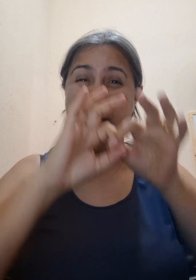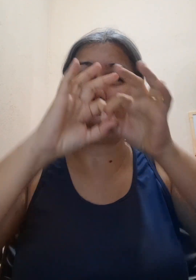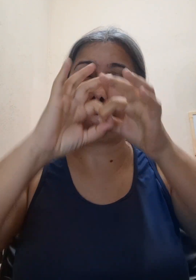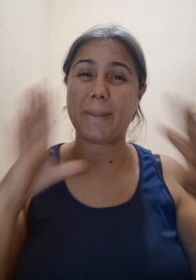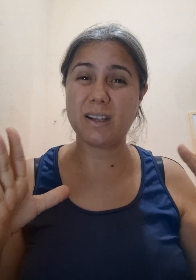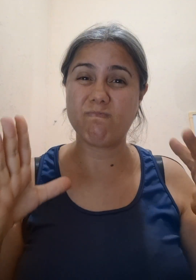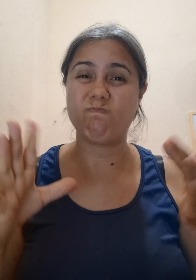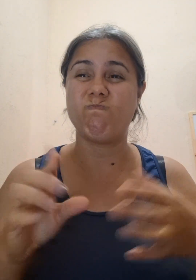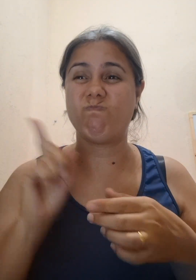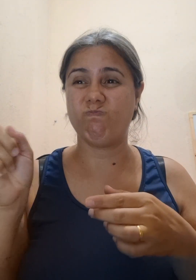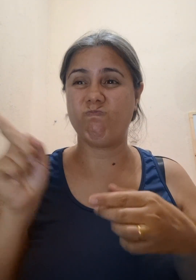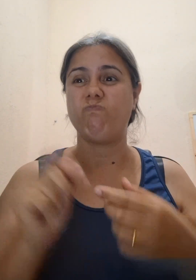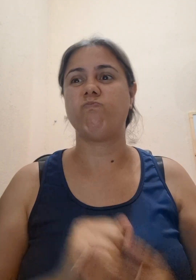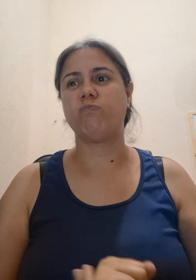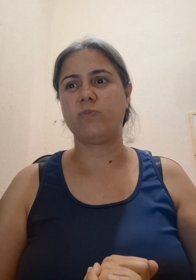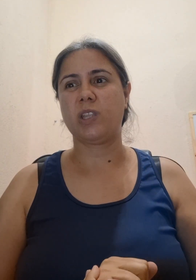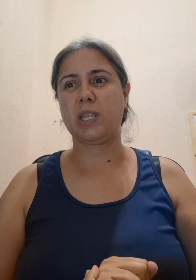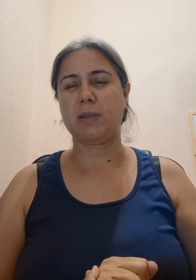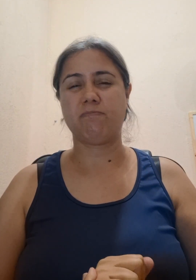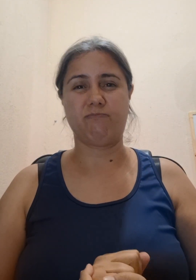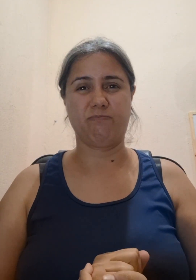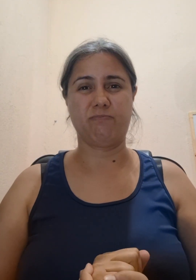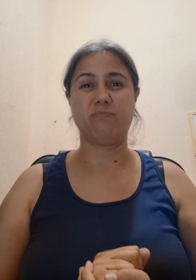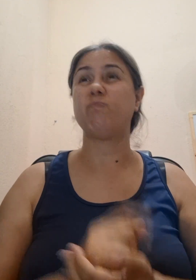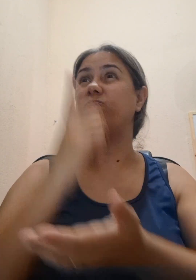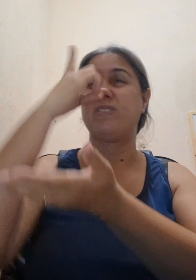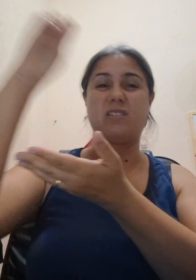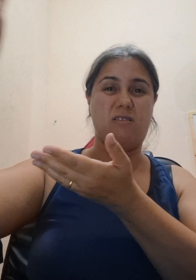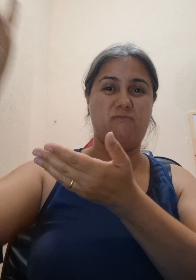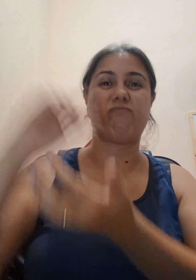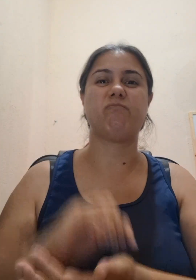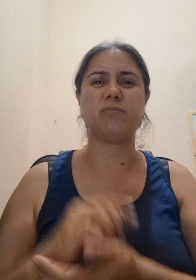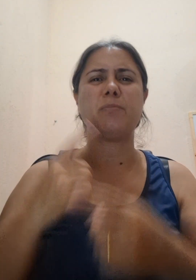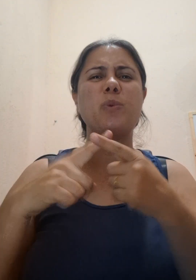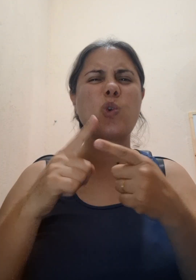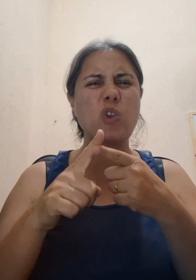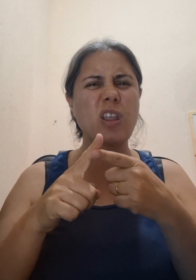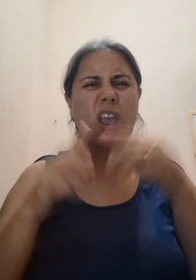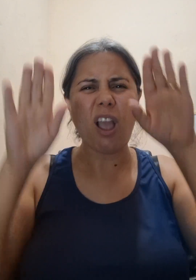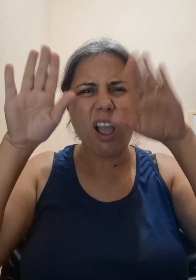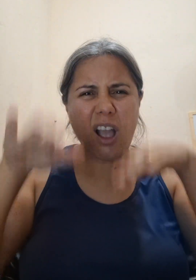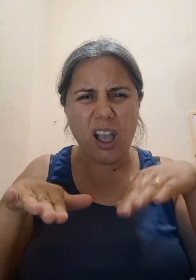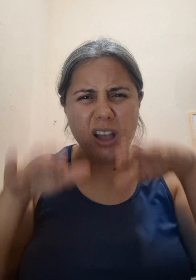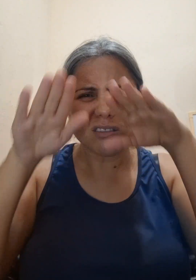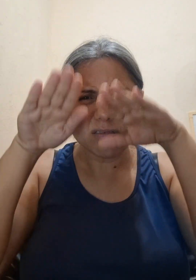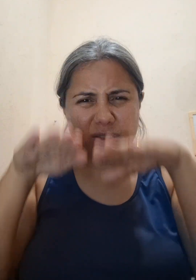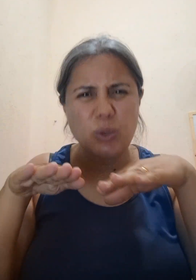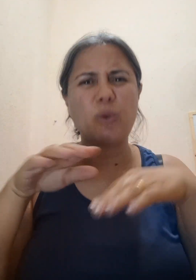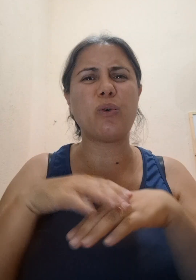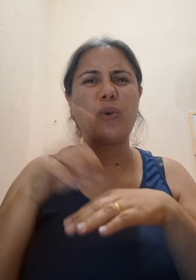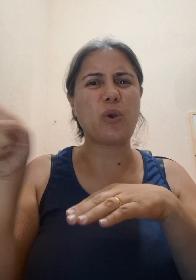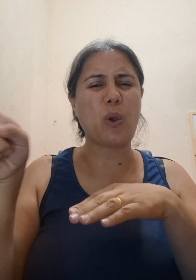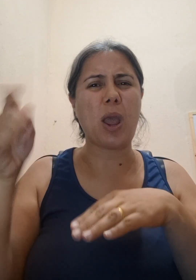perdeu, a comunhão, quebrou a aliança com Deus. Por quê? Porque